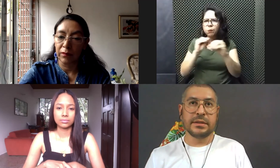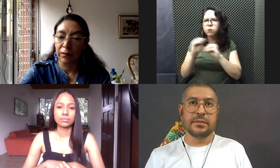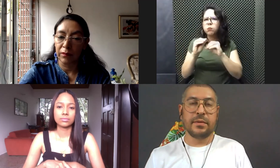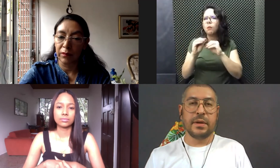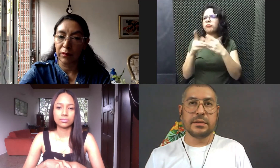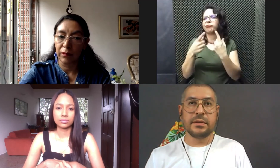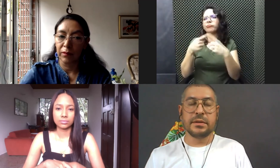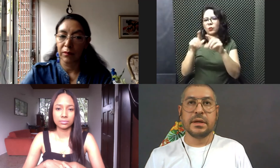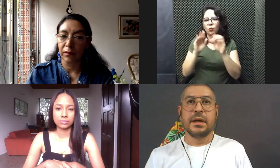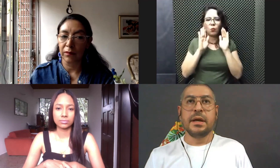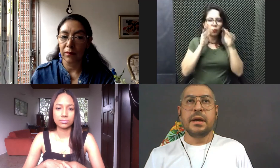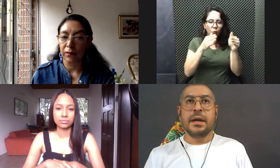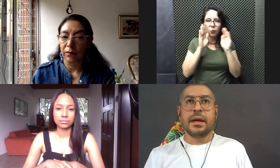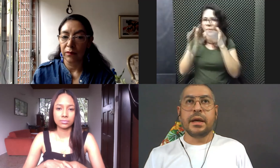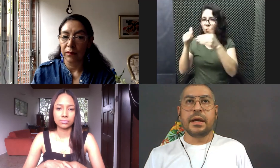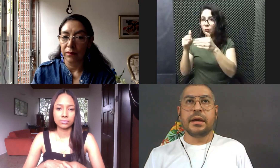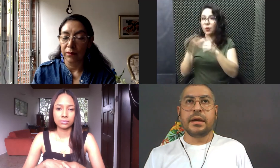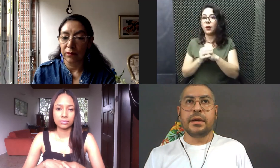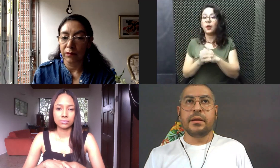con estas poblaciones